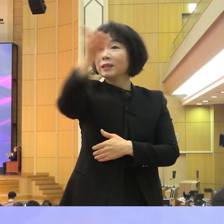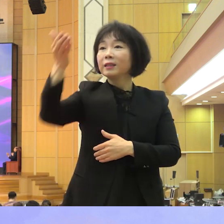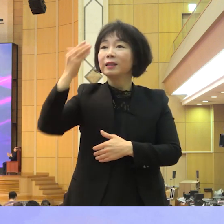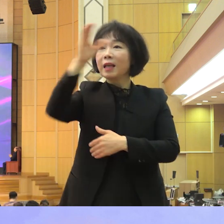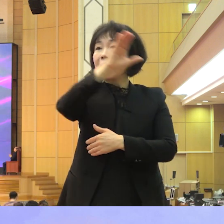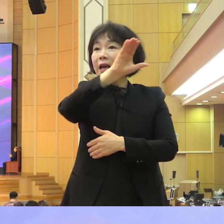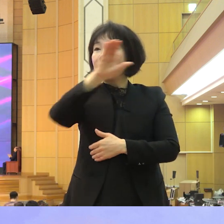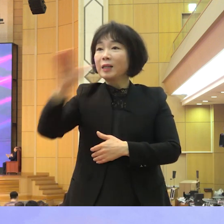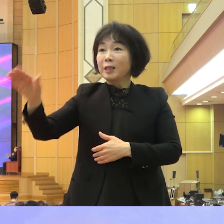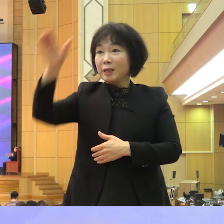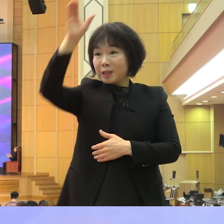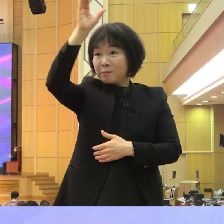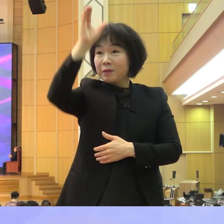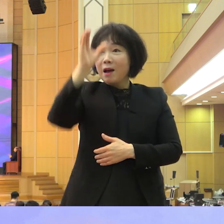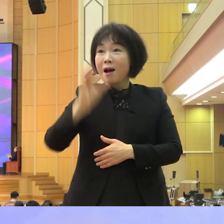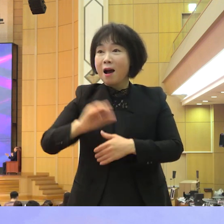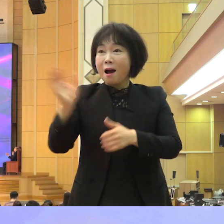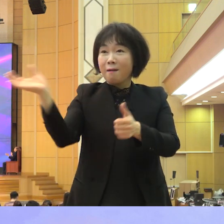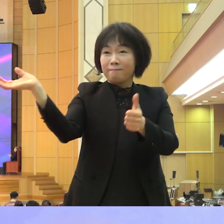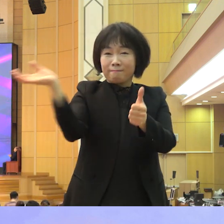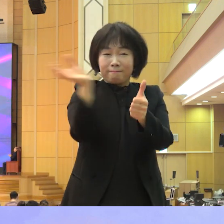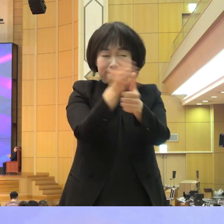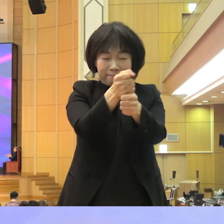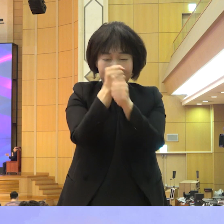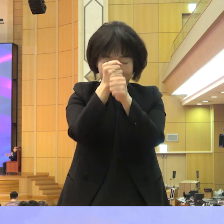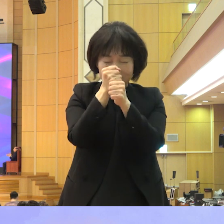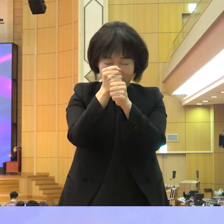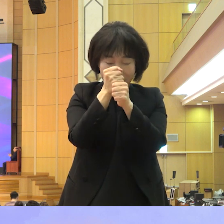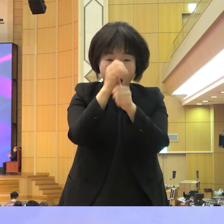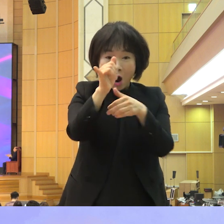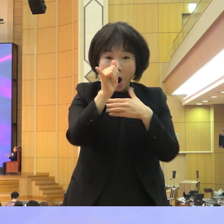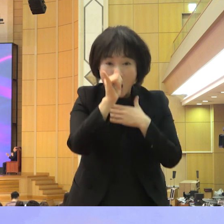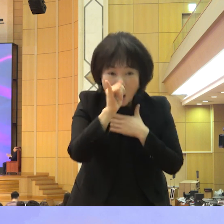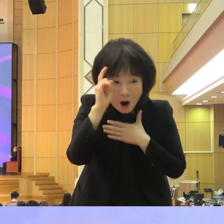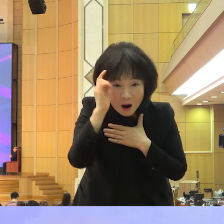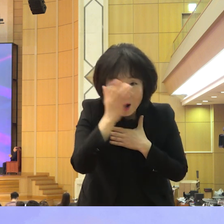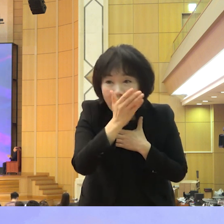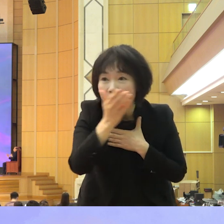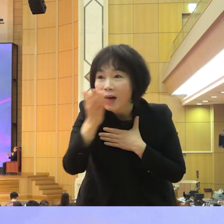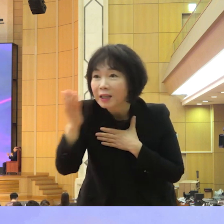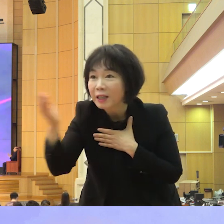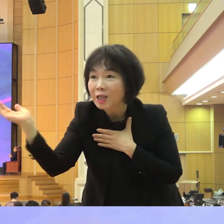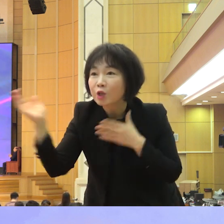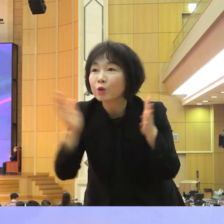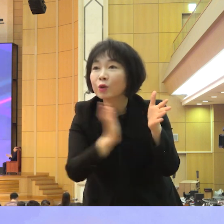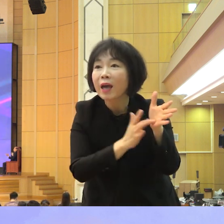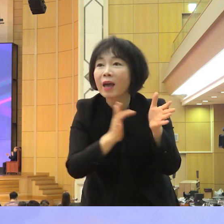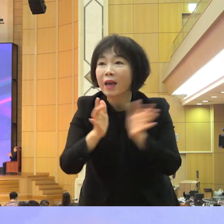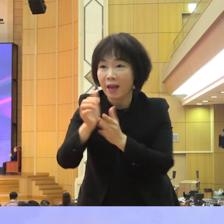어디든지 그대는 십자가 붙들고 있는가.